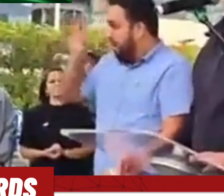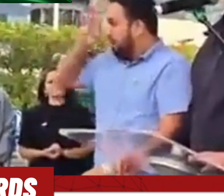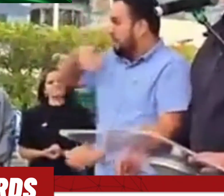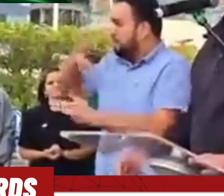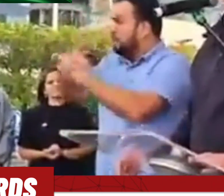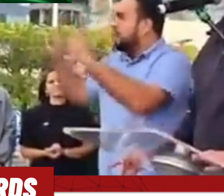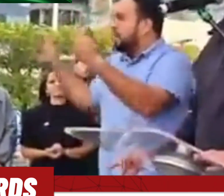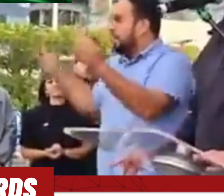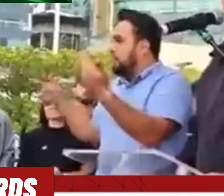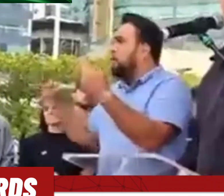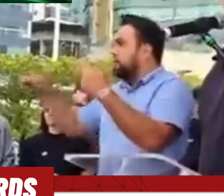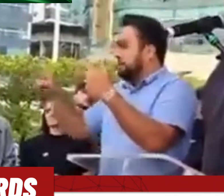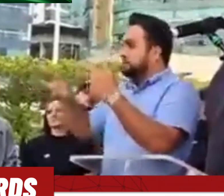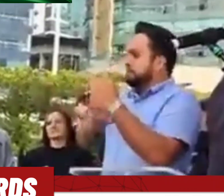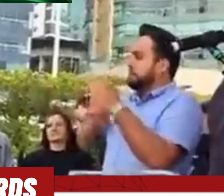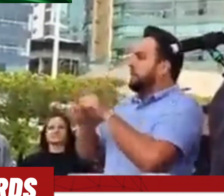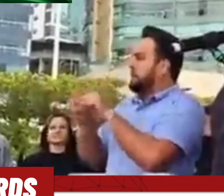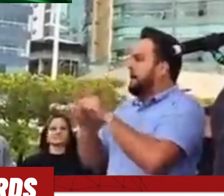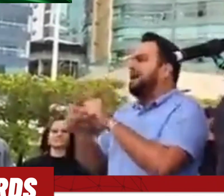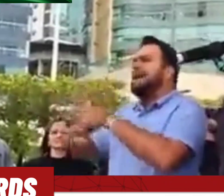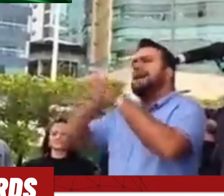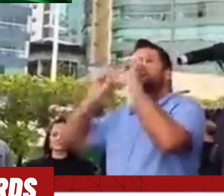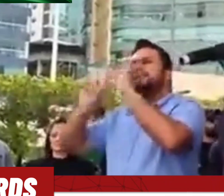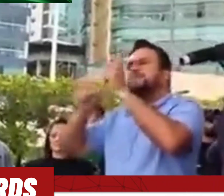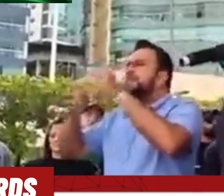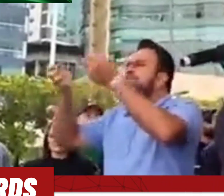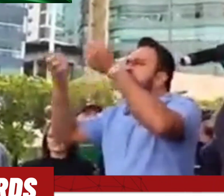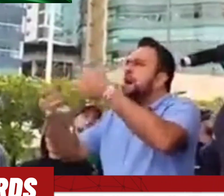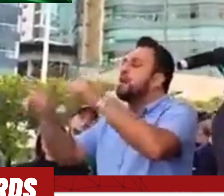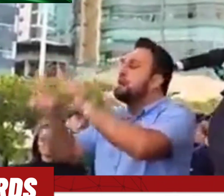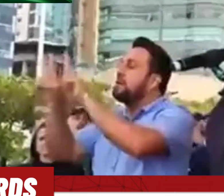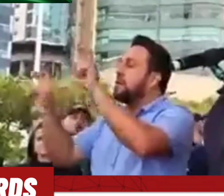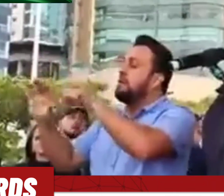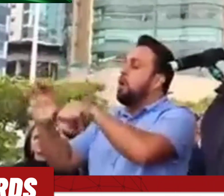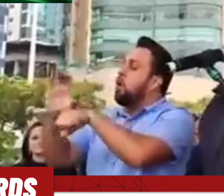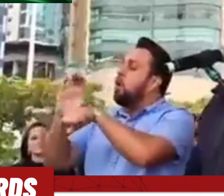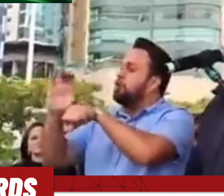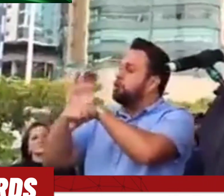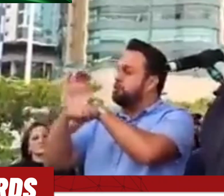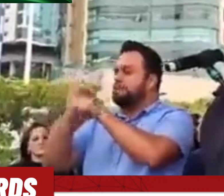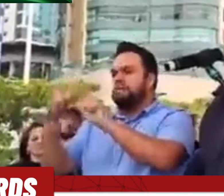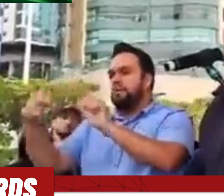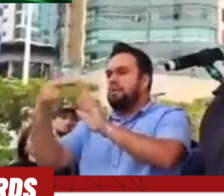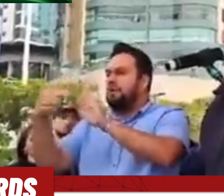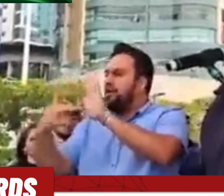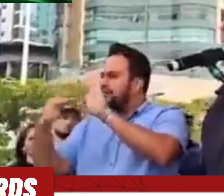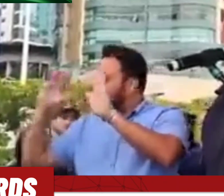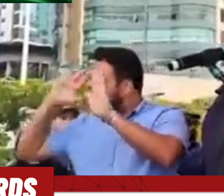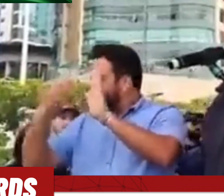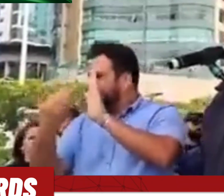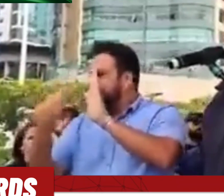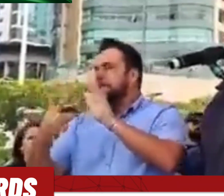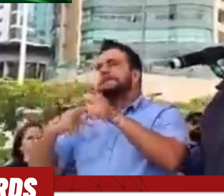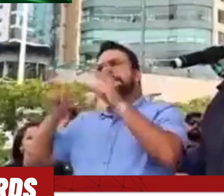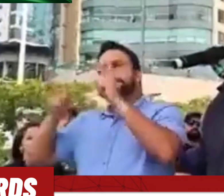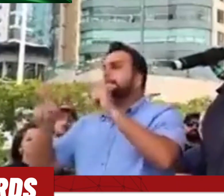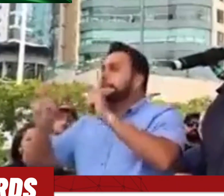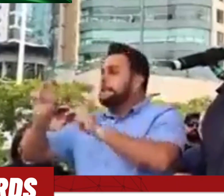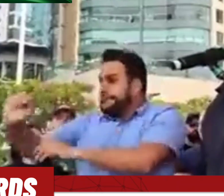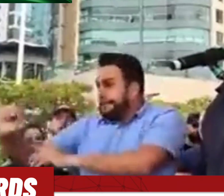Sempre tenho falado das quatro linhas da Constituição. Tenho certeza. Se preciso